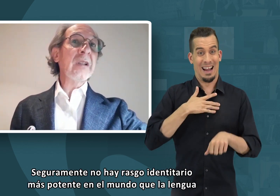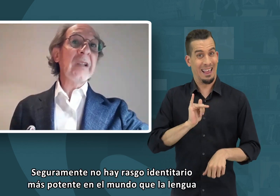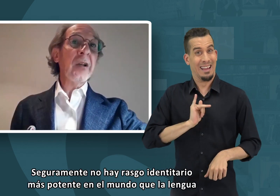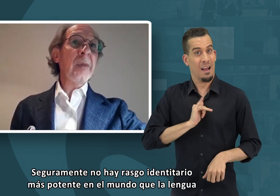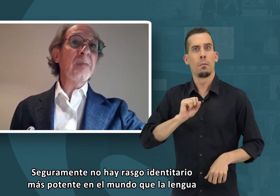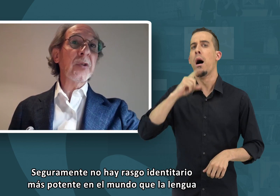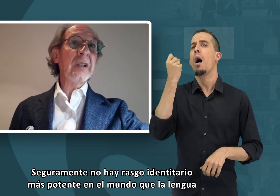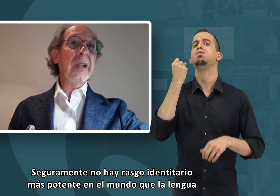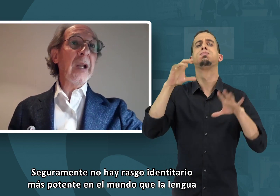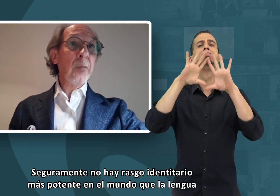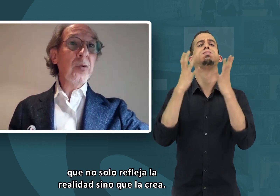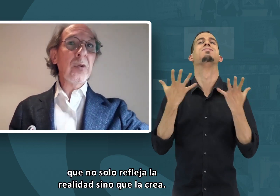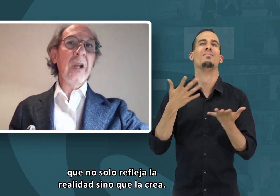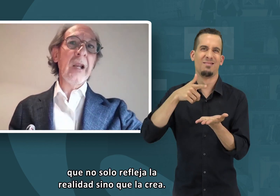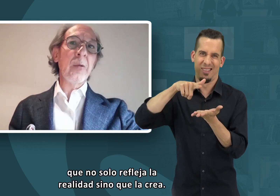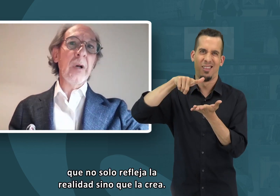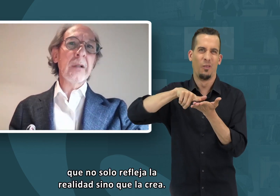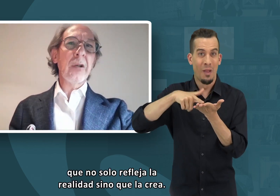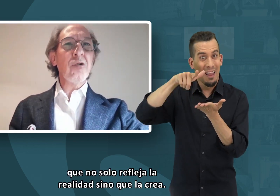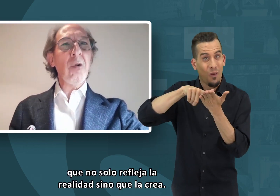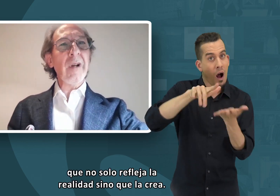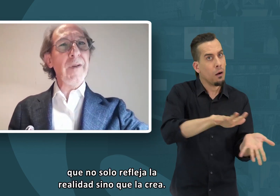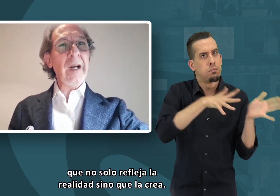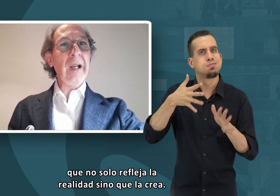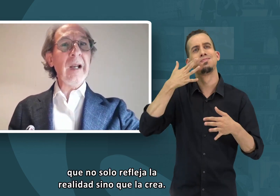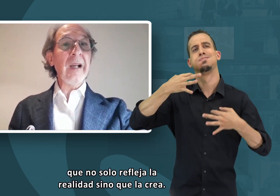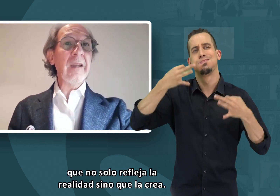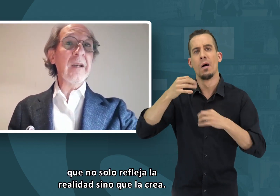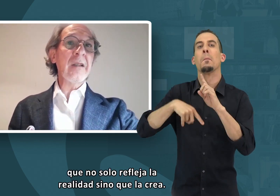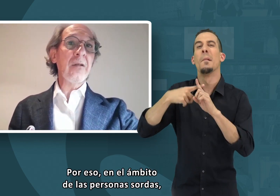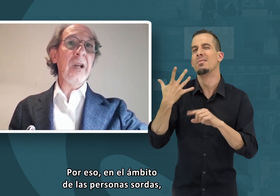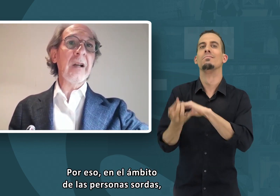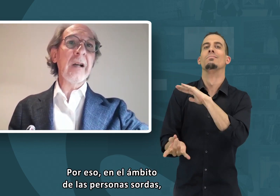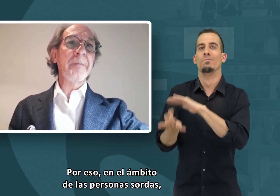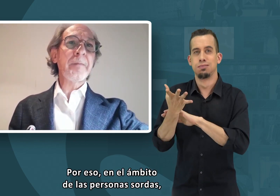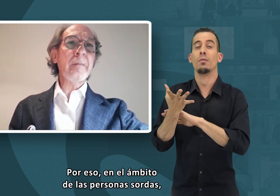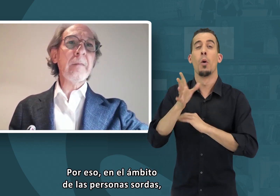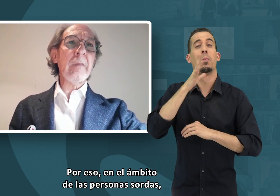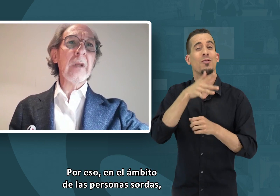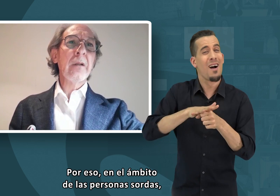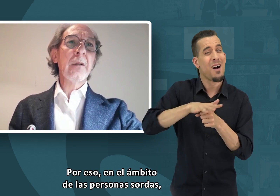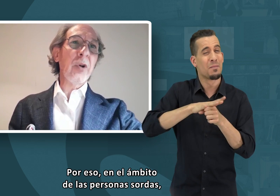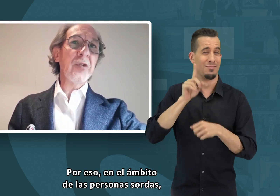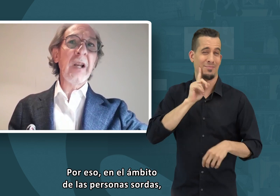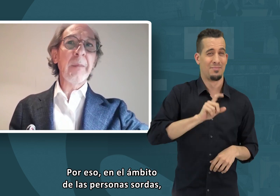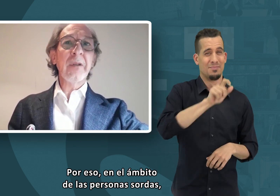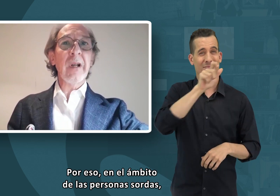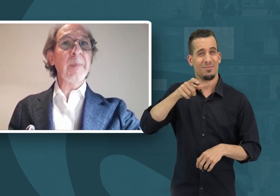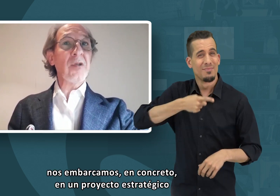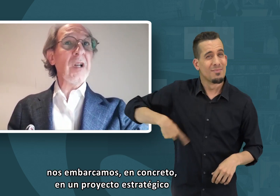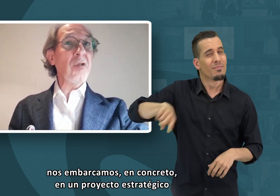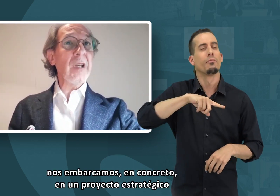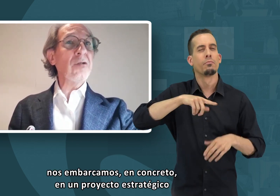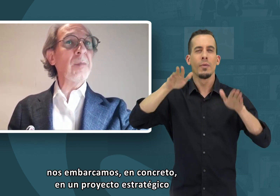rasgo identitario más potente en el mundo que la lengua, que no solo refleja la realidad, sino que la crea. Por eso, en el ámbito de